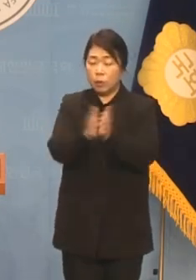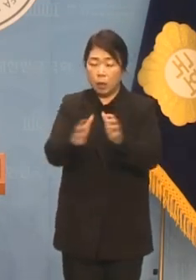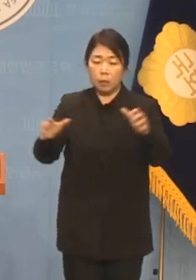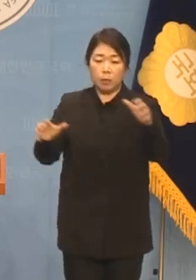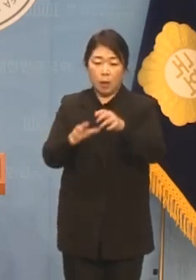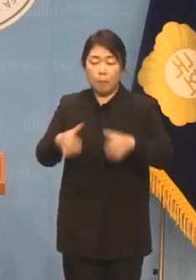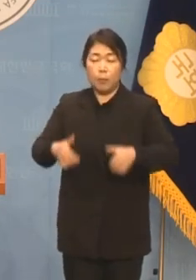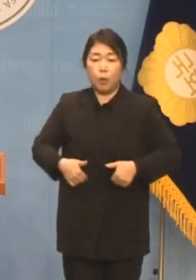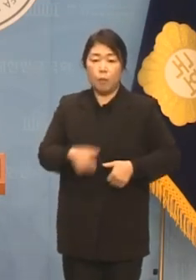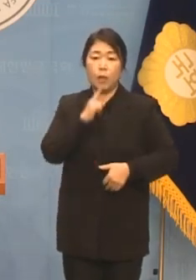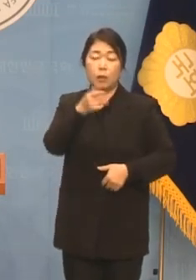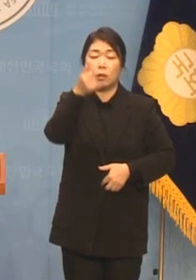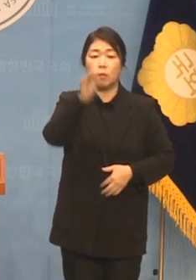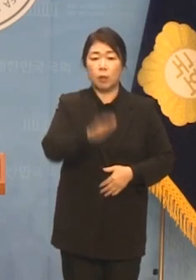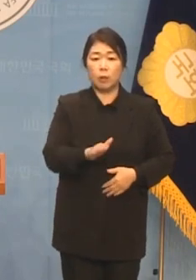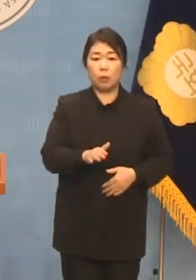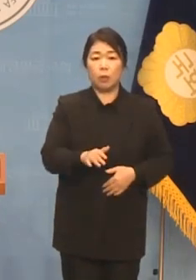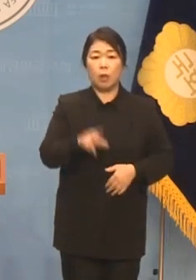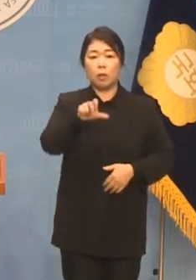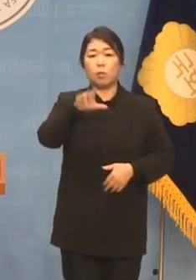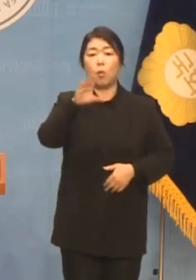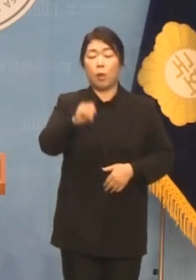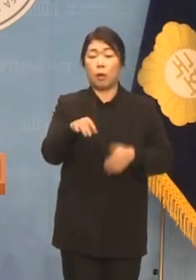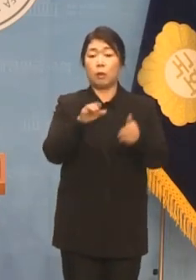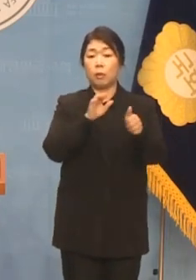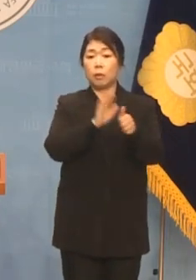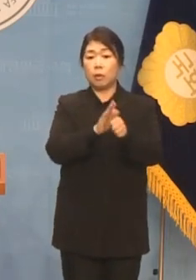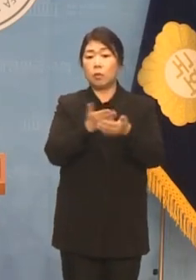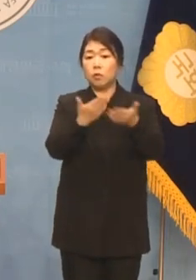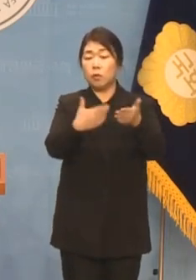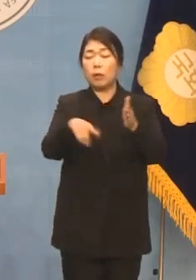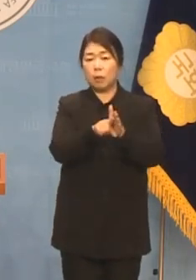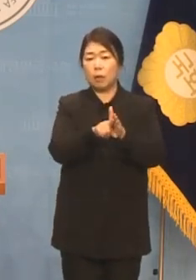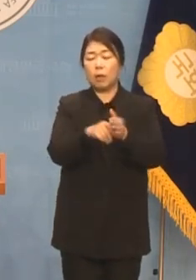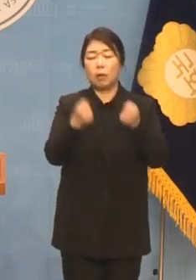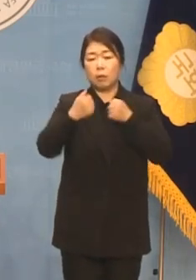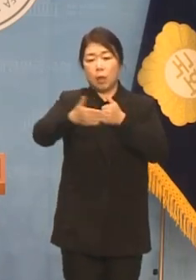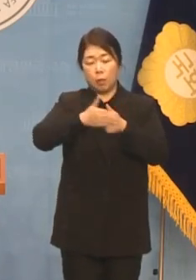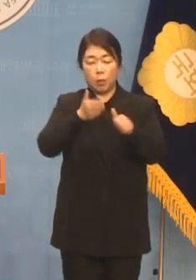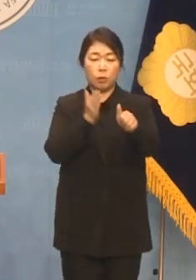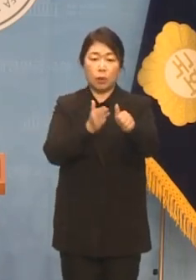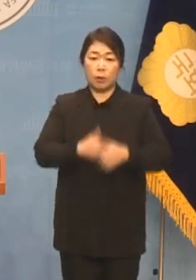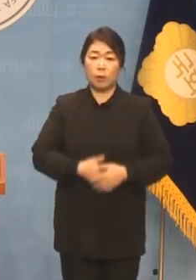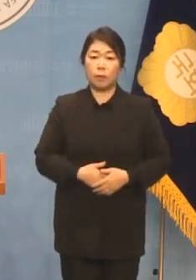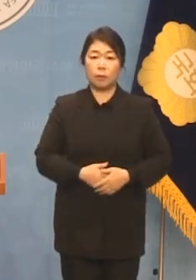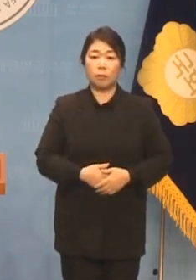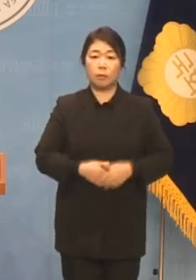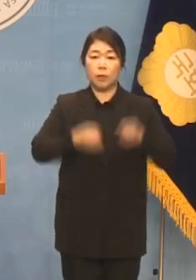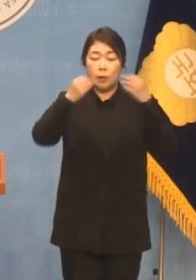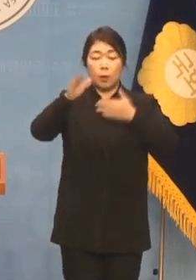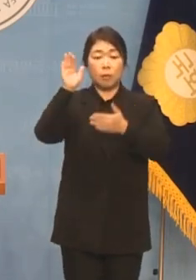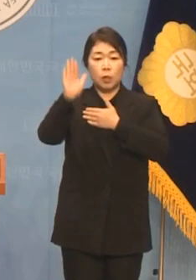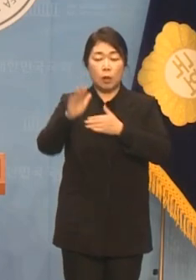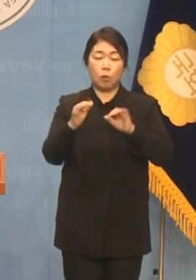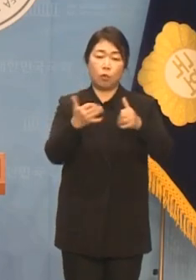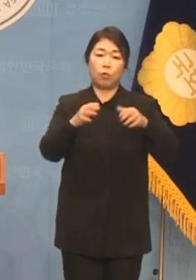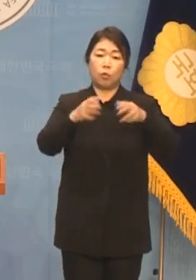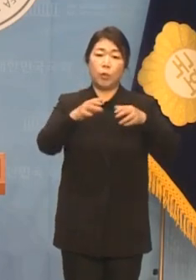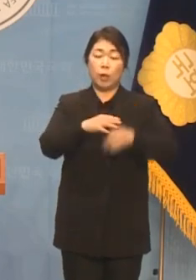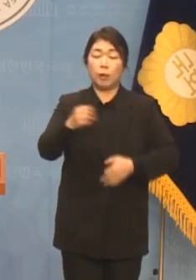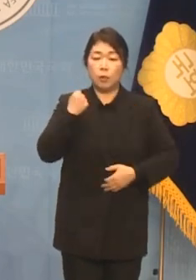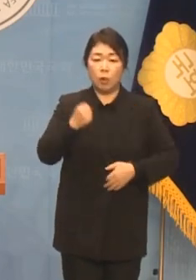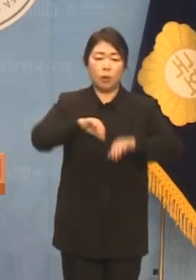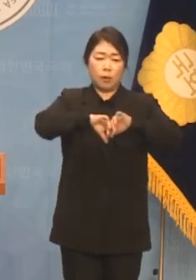살는 복지 원금 25만 원을 위해서도 단결해 주십시오 새로운 미래가 국민의 힘과는 다른